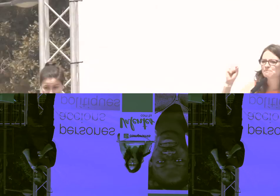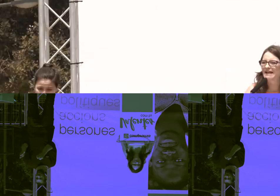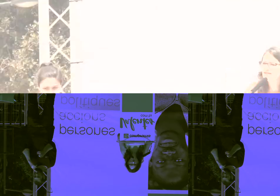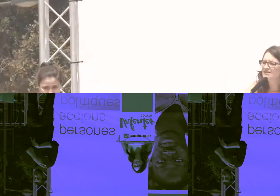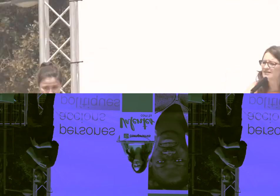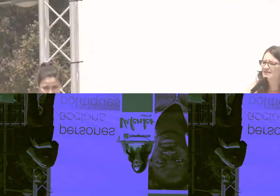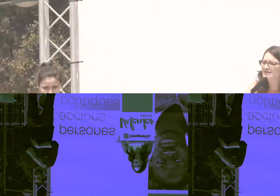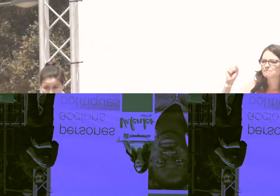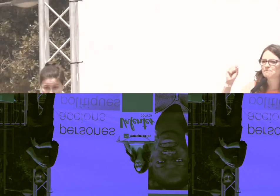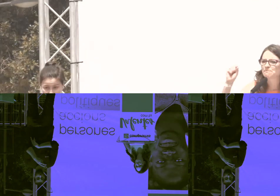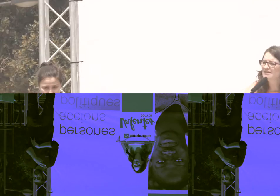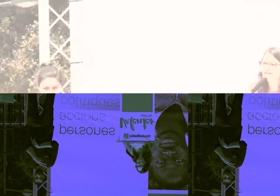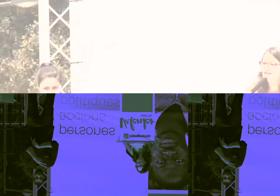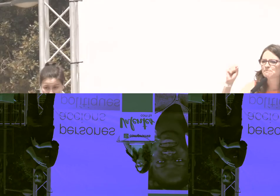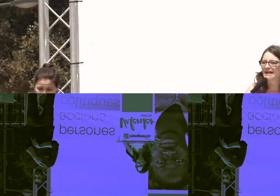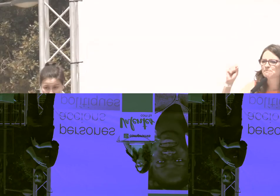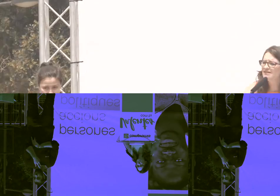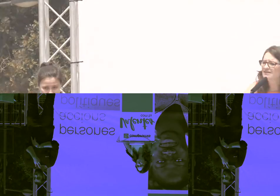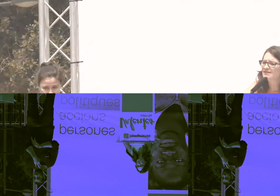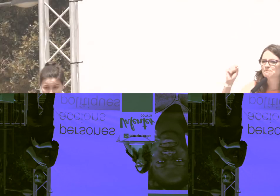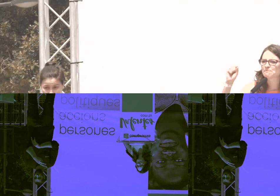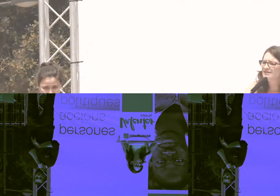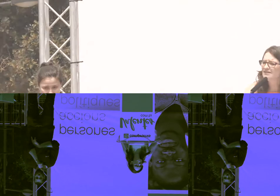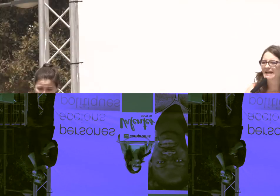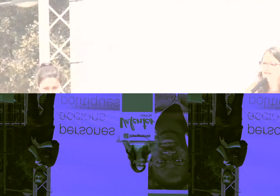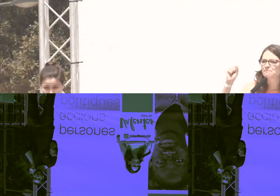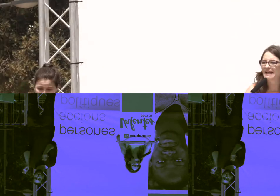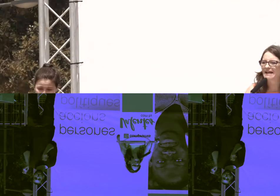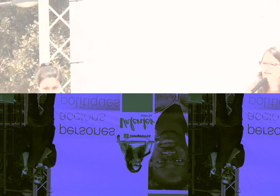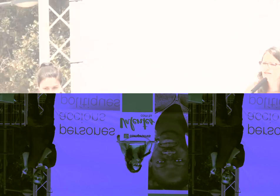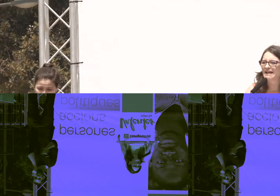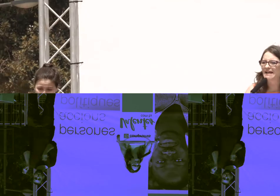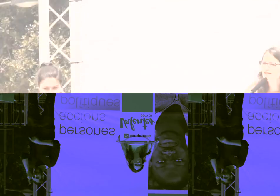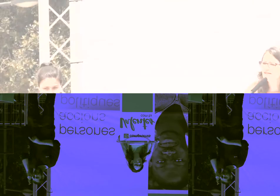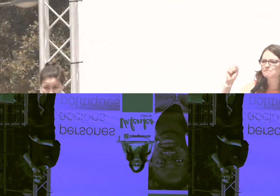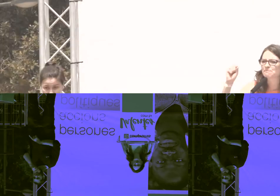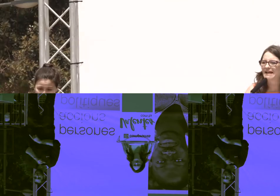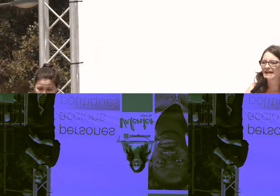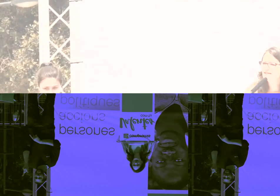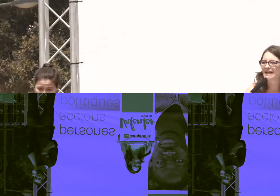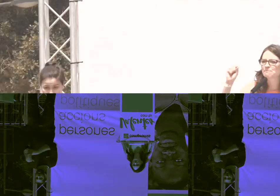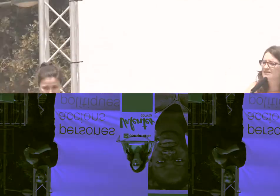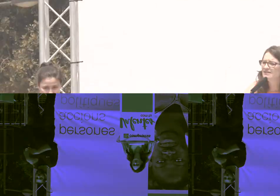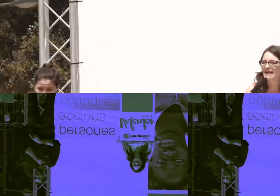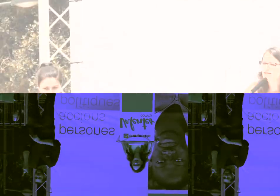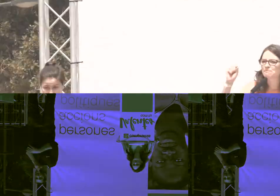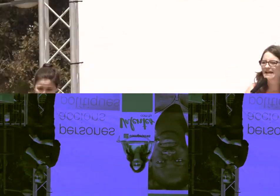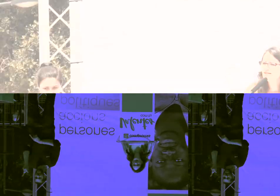del PP, vostès s'imaginen en Alemanya un carrer que es diguera Adolf Hitler?